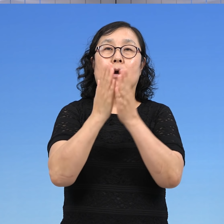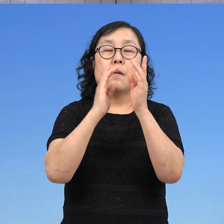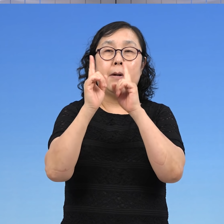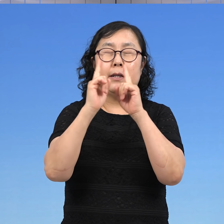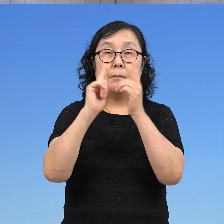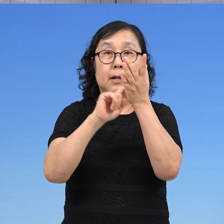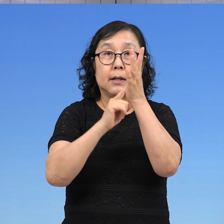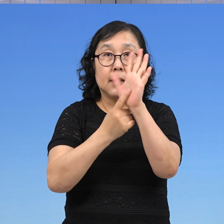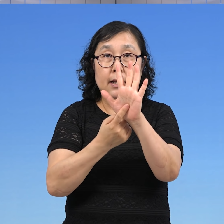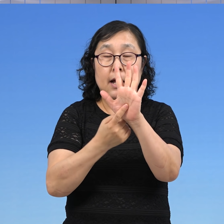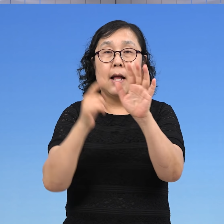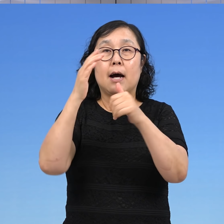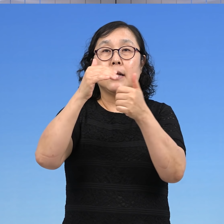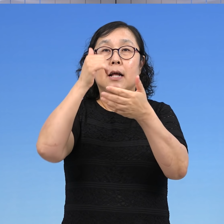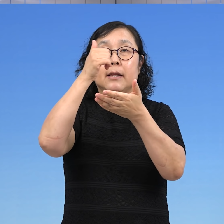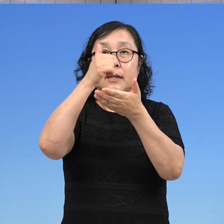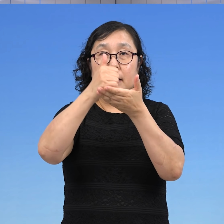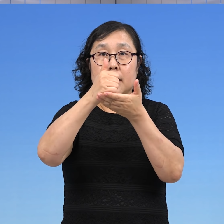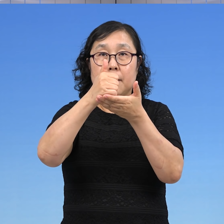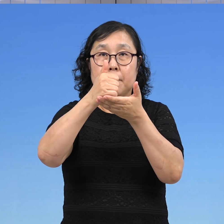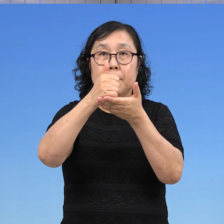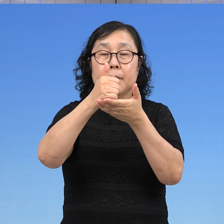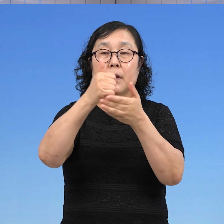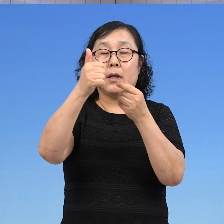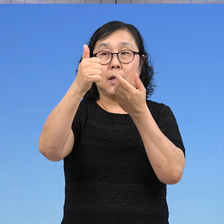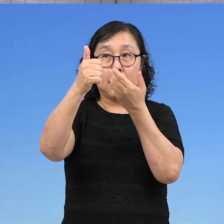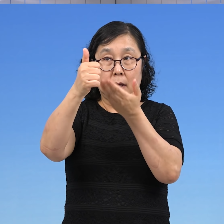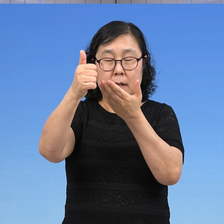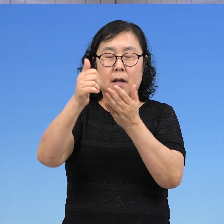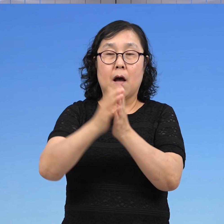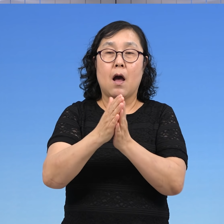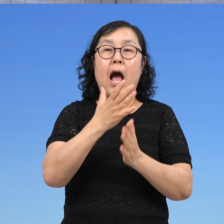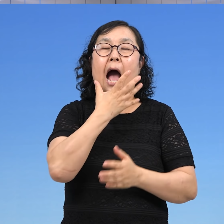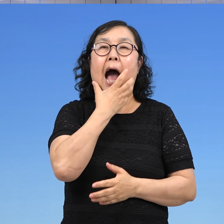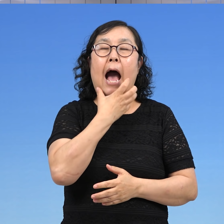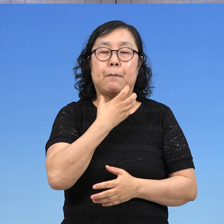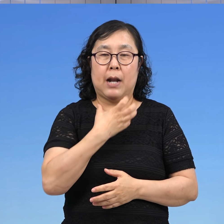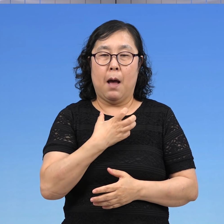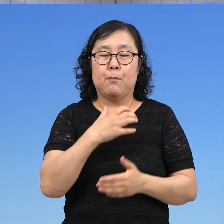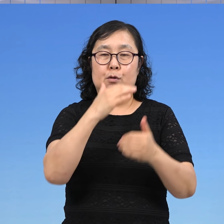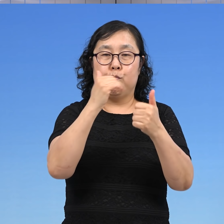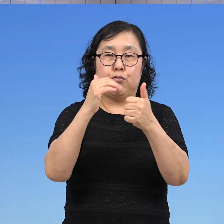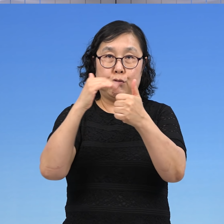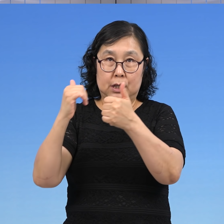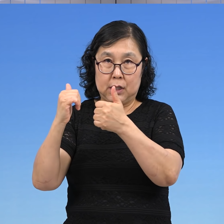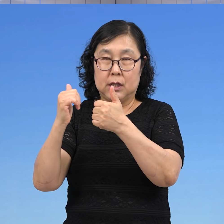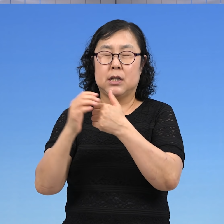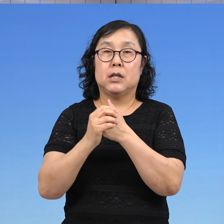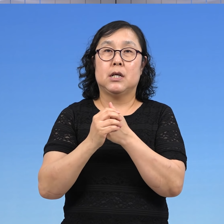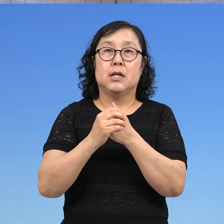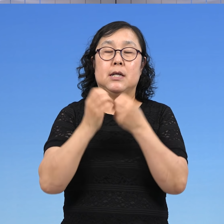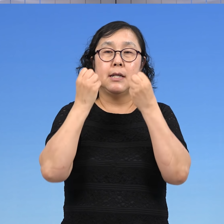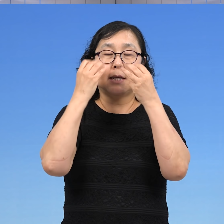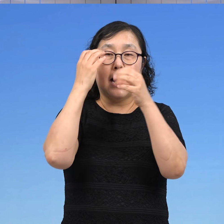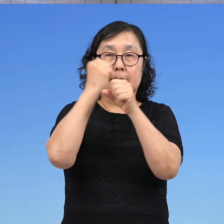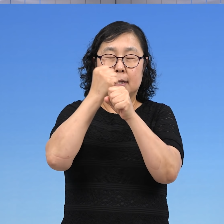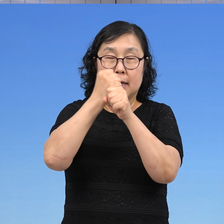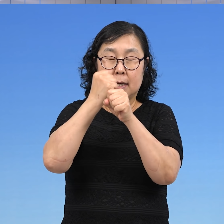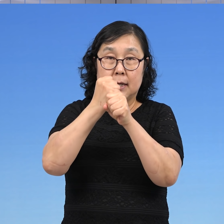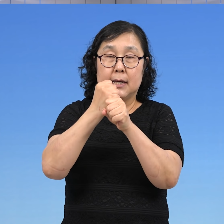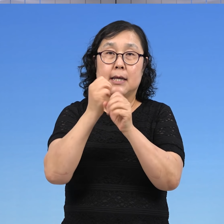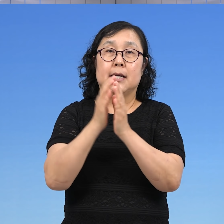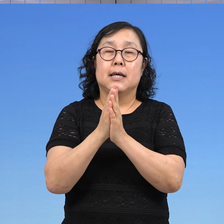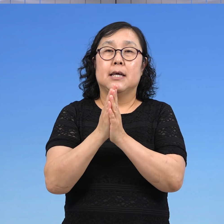오늘 본문에 나와 있는 이 하나님을 하나님께서 아브라함을 불러 주시는 이 창세기